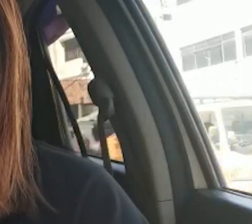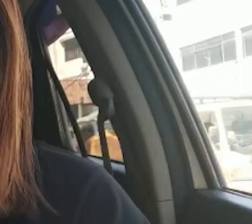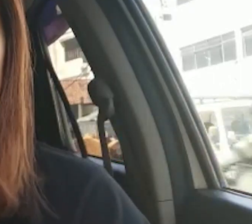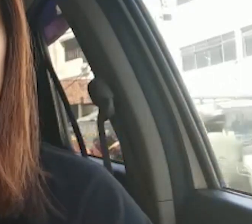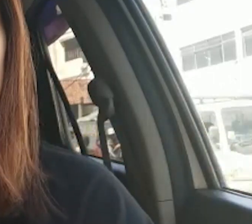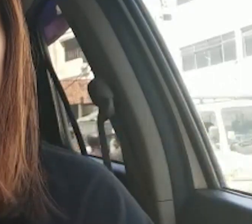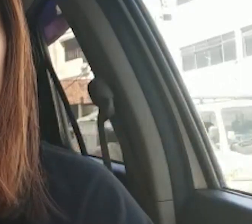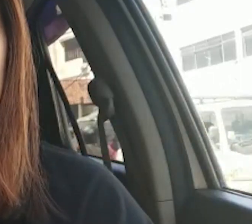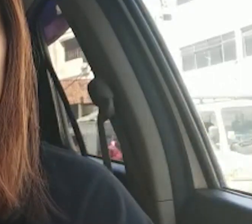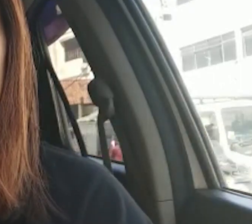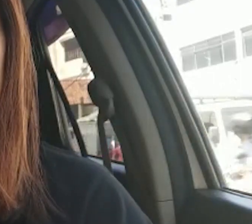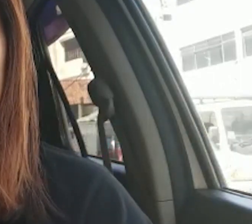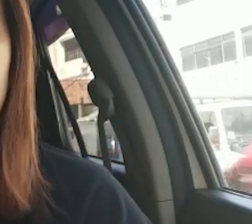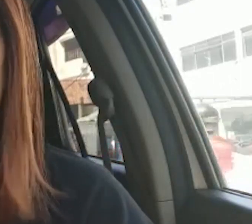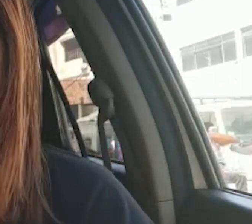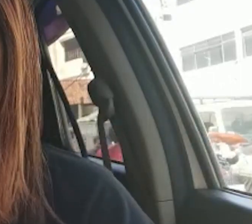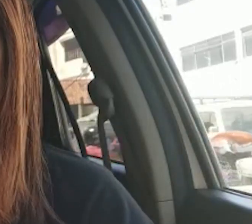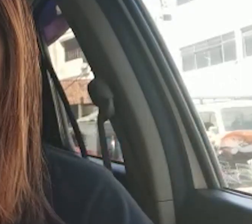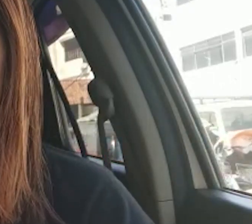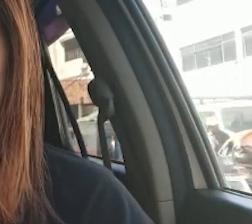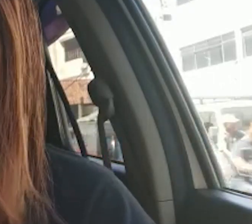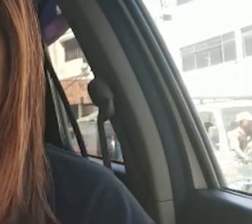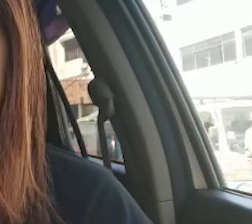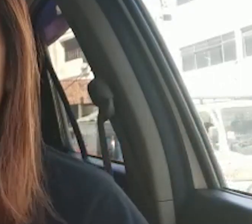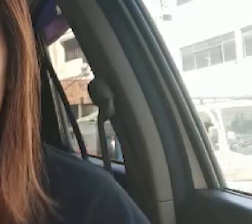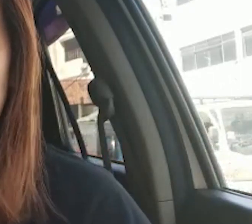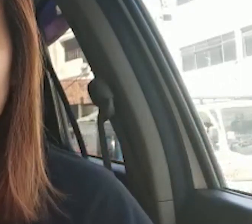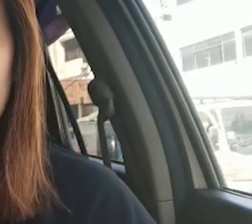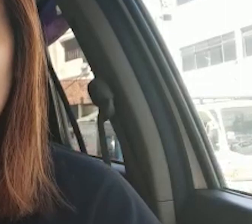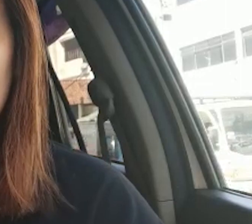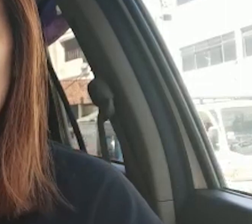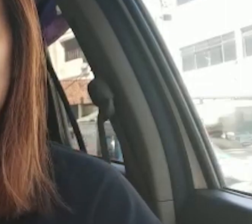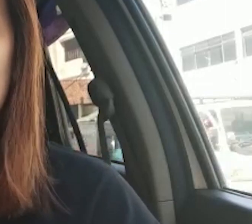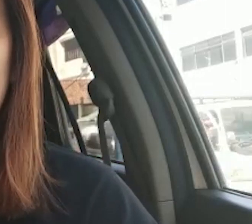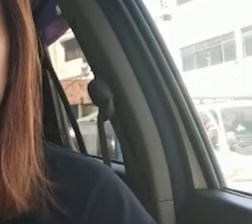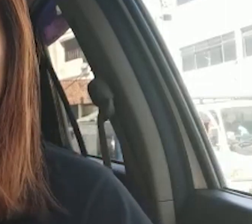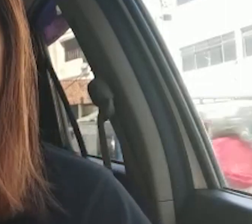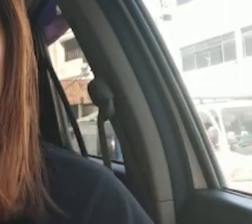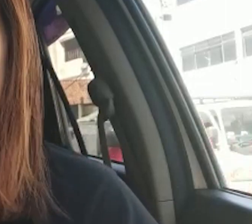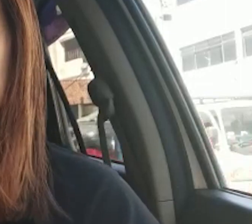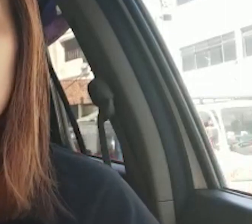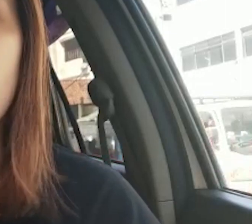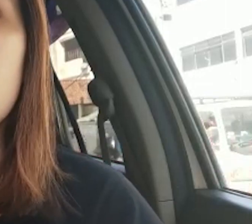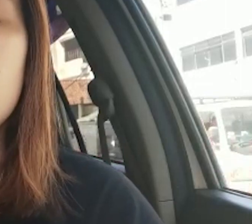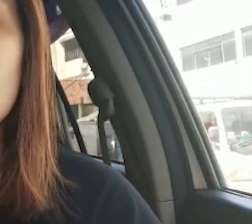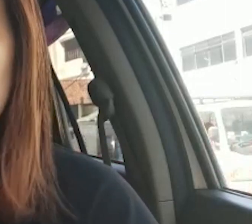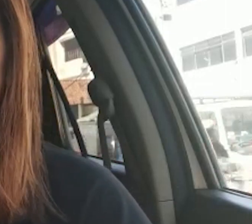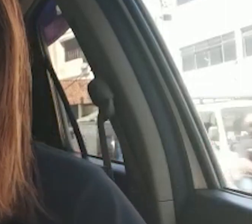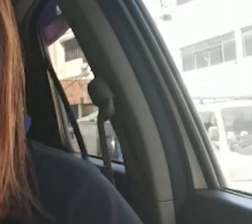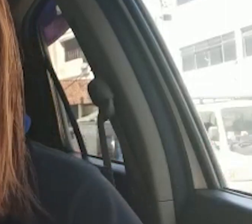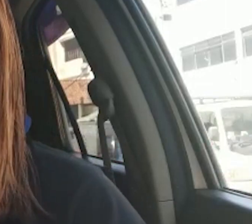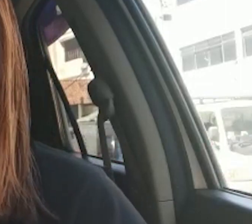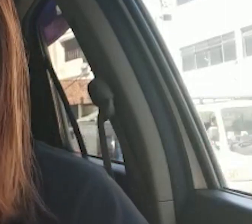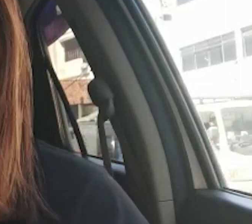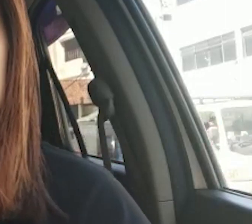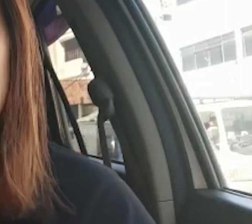kehidupannya sendiri. Dan juga banyak hal yang tidak pernah terjadi setelah zamannya Musa, misalnya matahari yang tidak turun